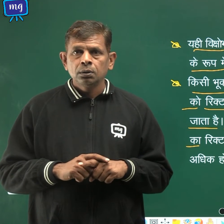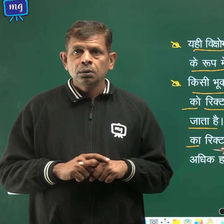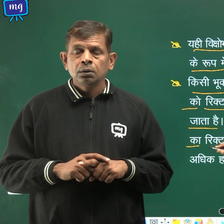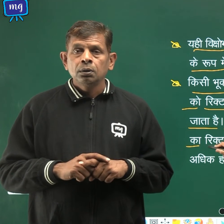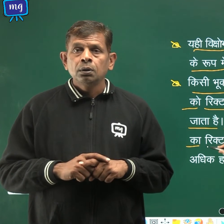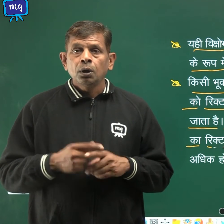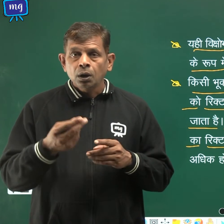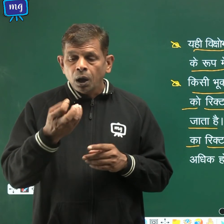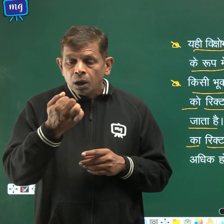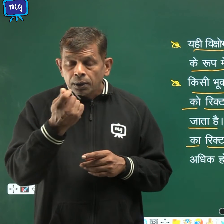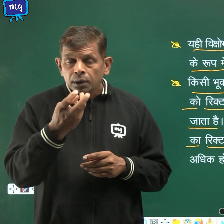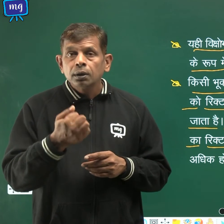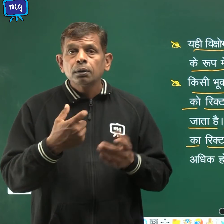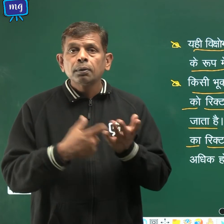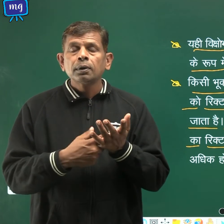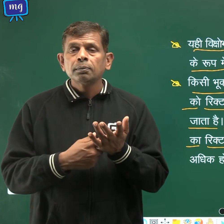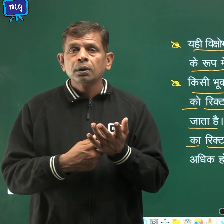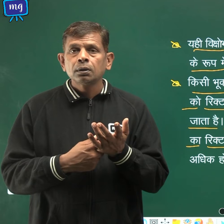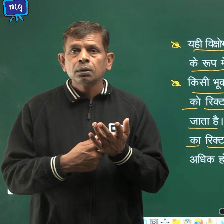रिक्टर पैमाने पर